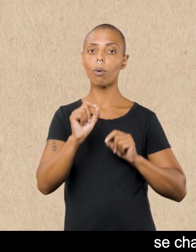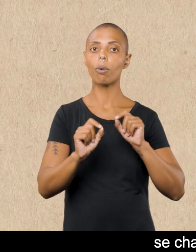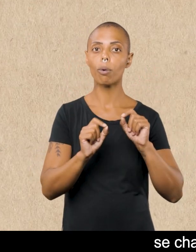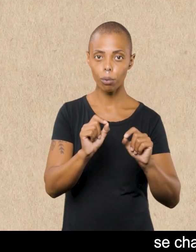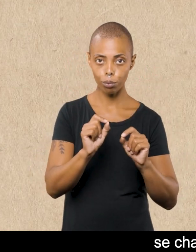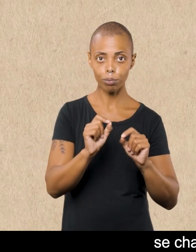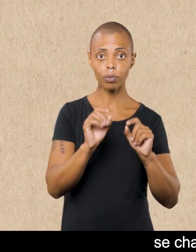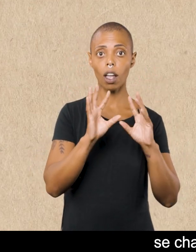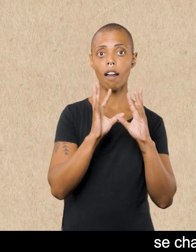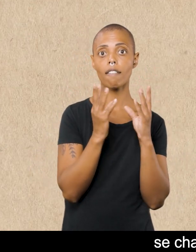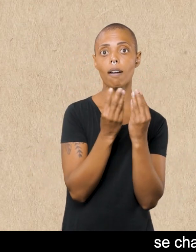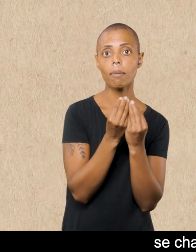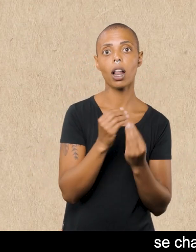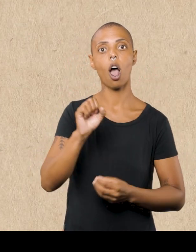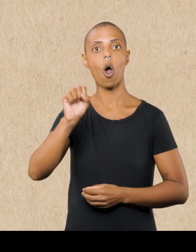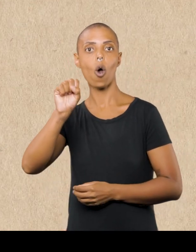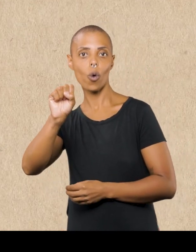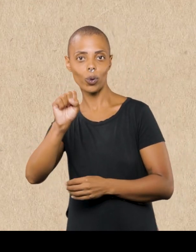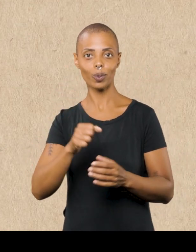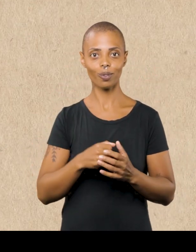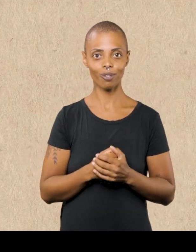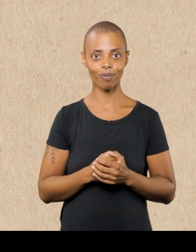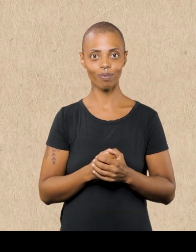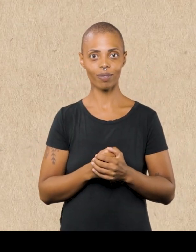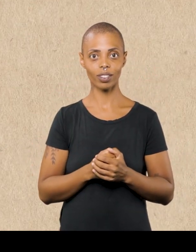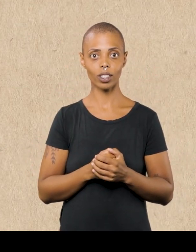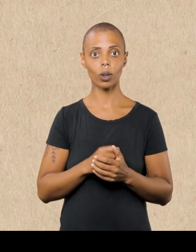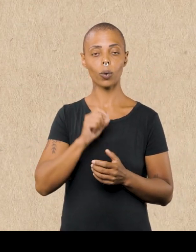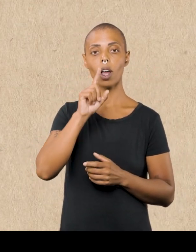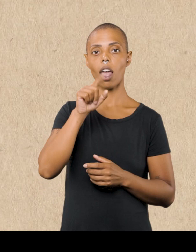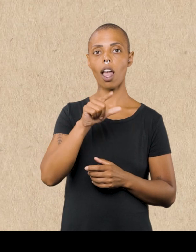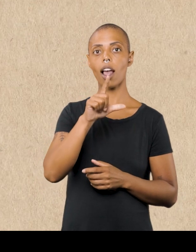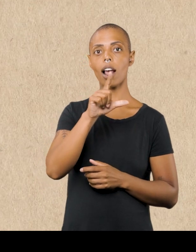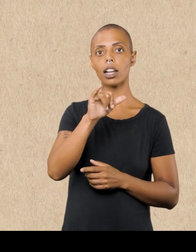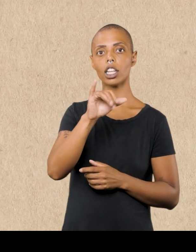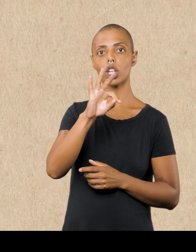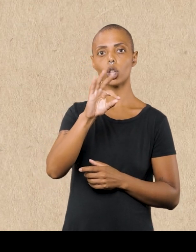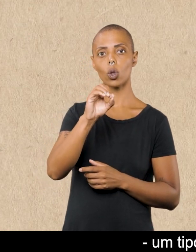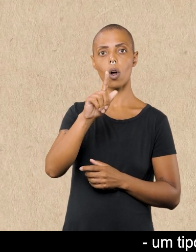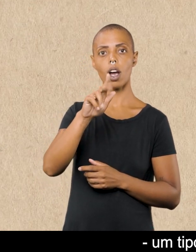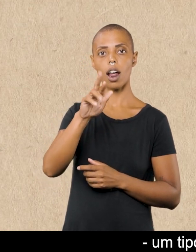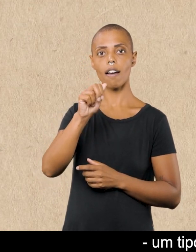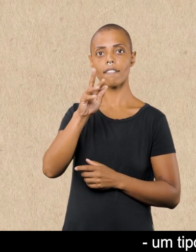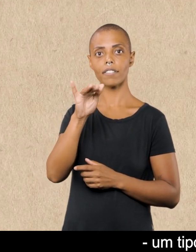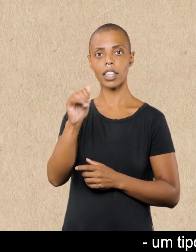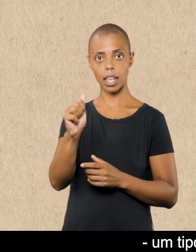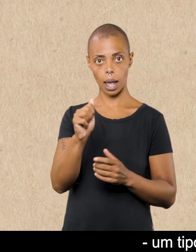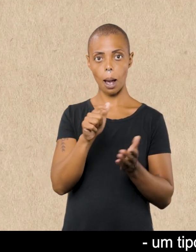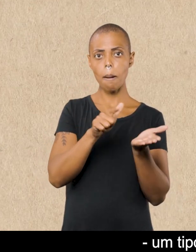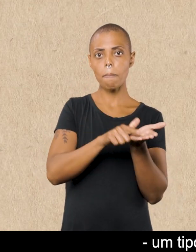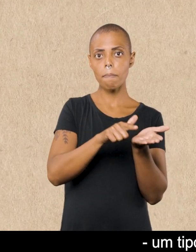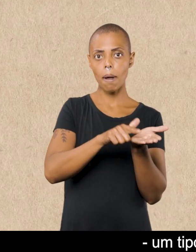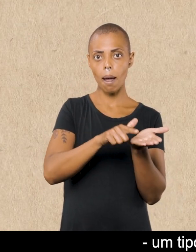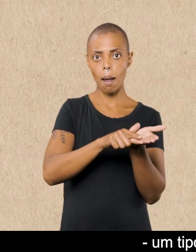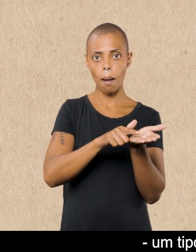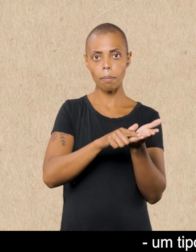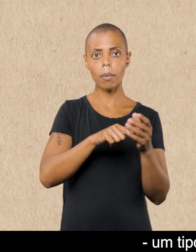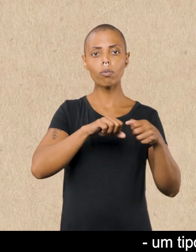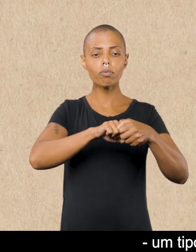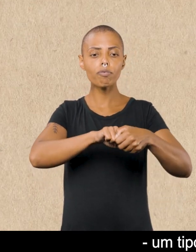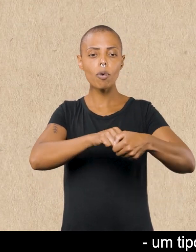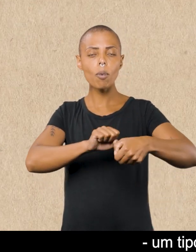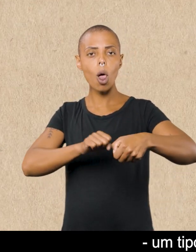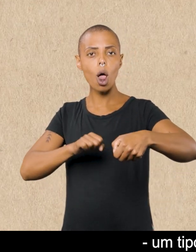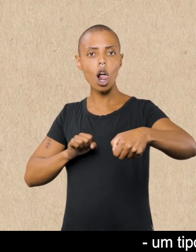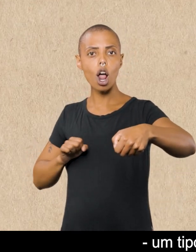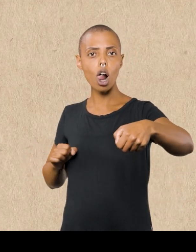neste conteúdo se chama Family of Eight, em português, Família de Oito, e é uma litografia sobre